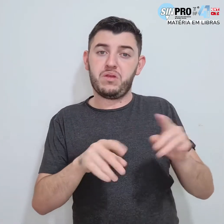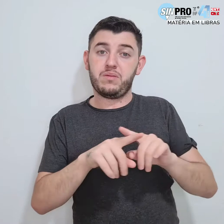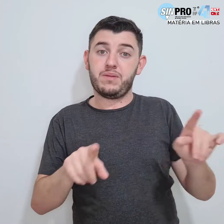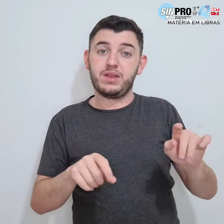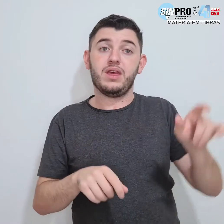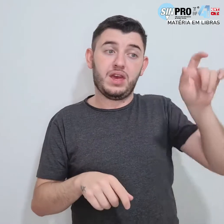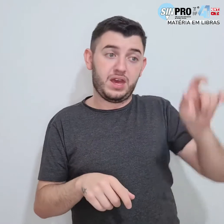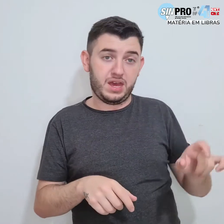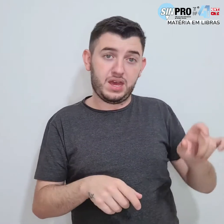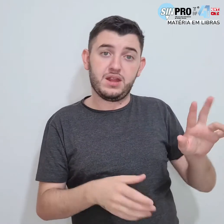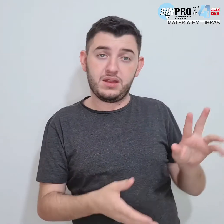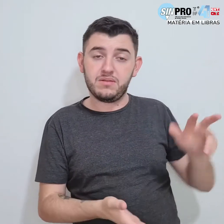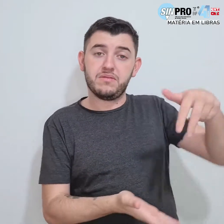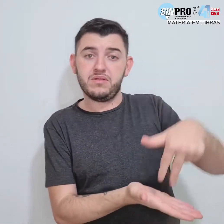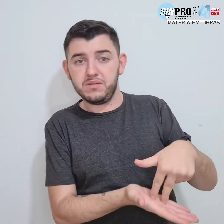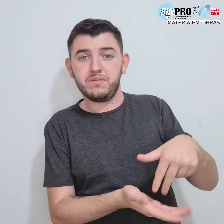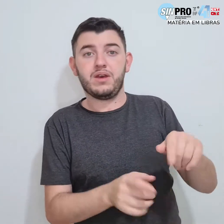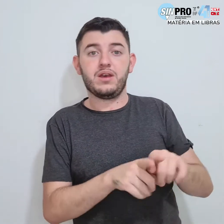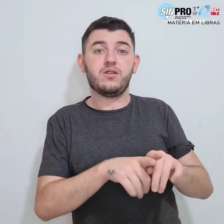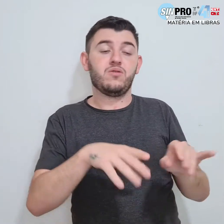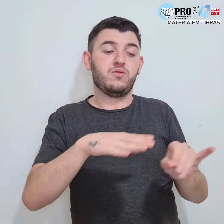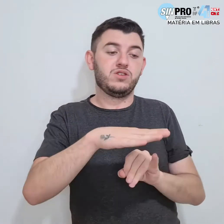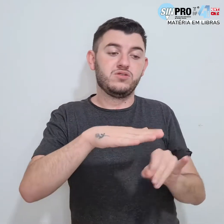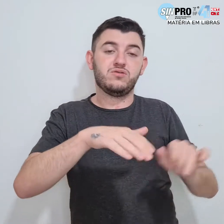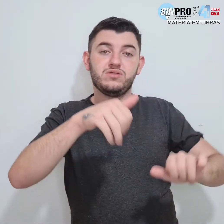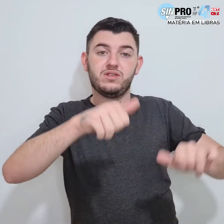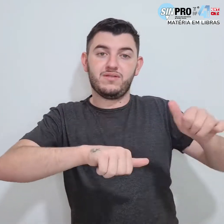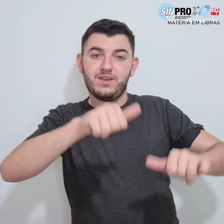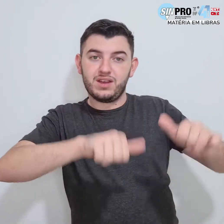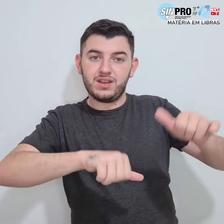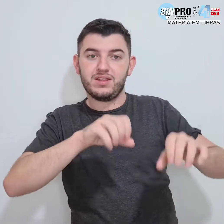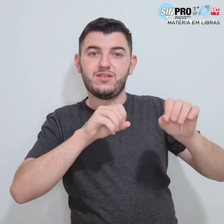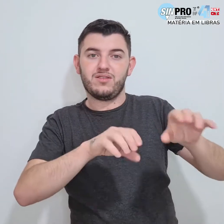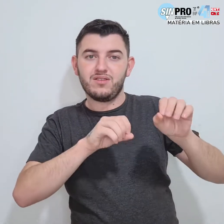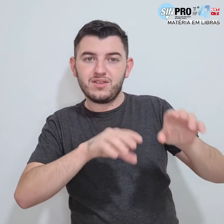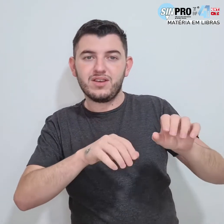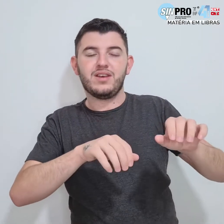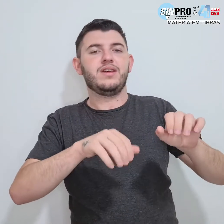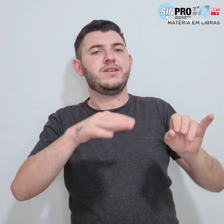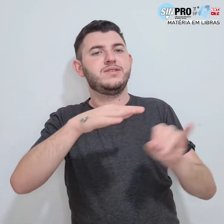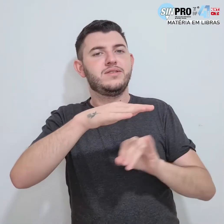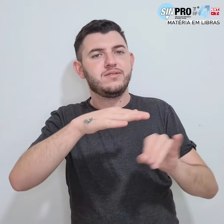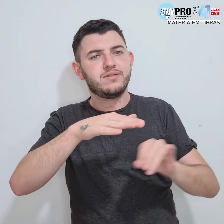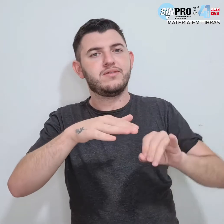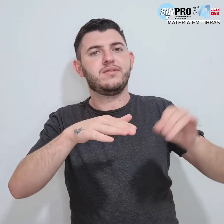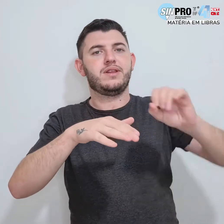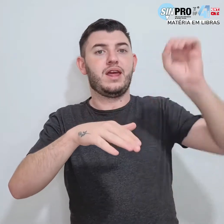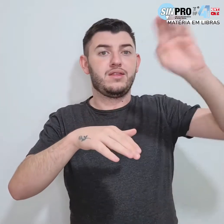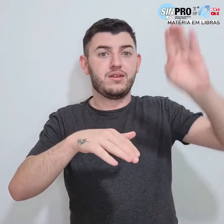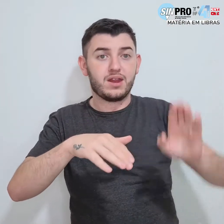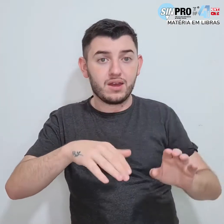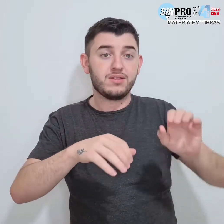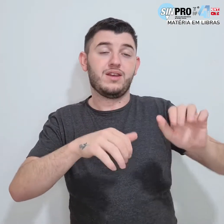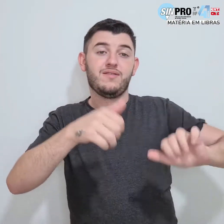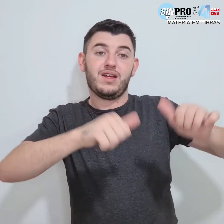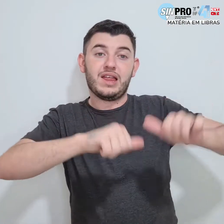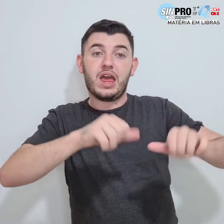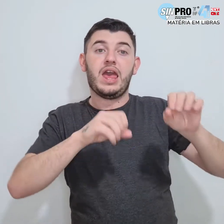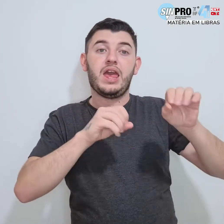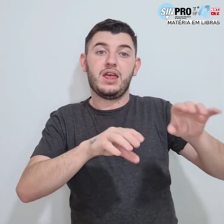Administrativo do Instituto Nacional da Avaliação Educativa, Instituto Nacional da Avaliação Educacional, o INEED,